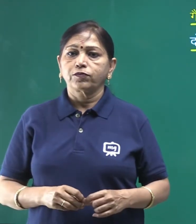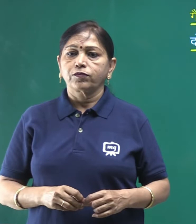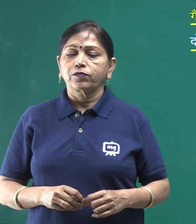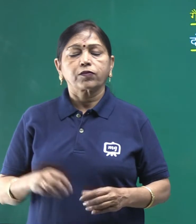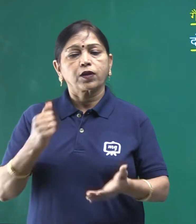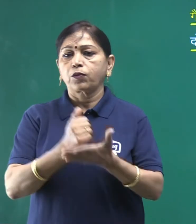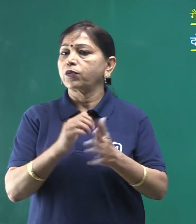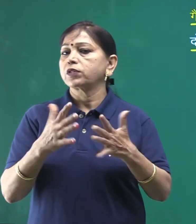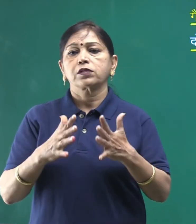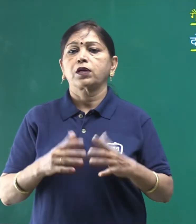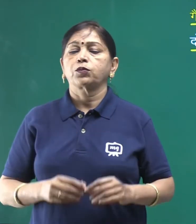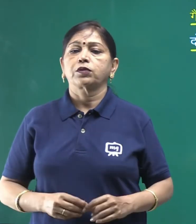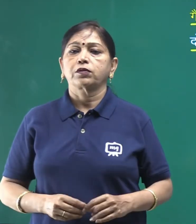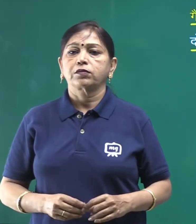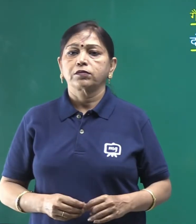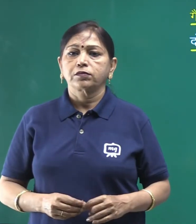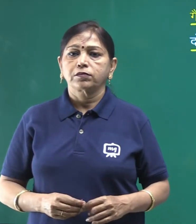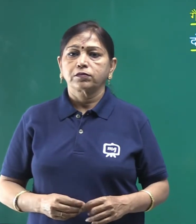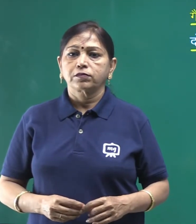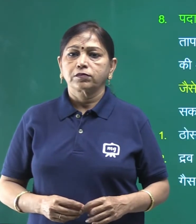अनिश्चित होता है।